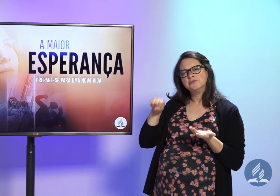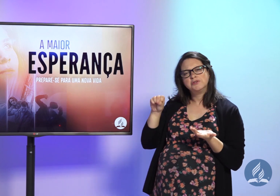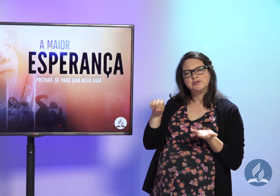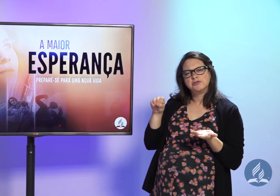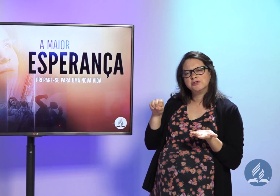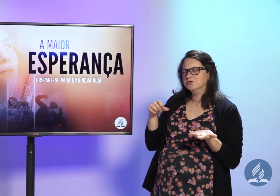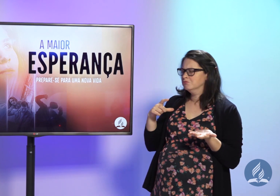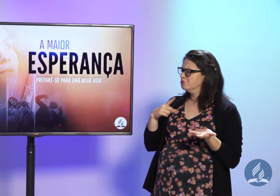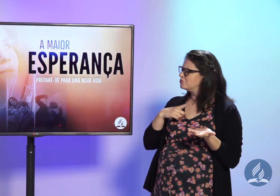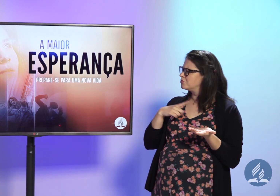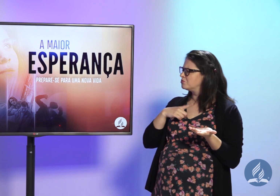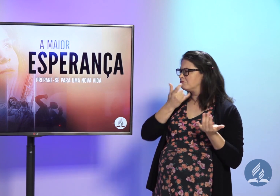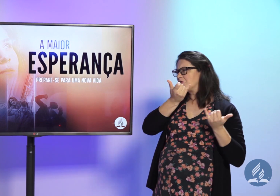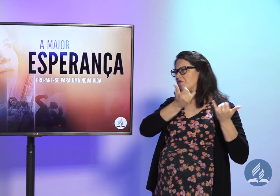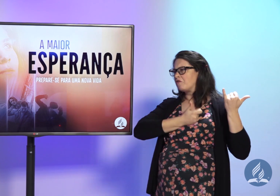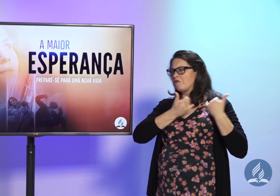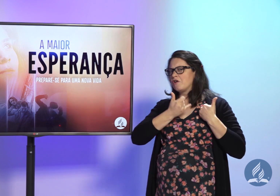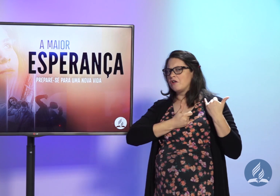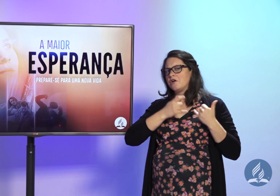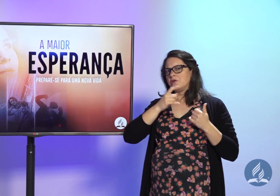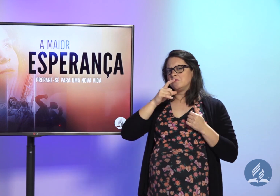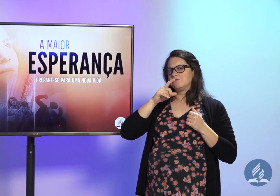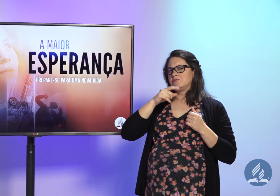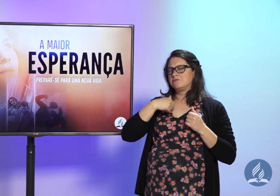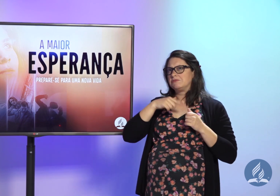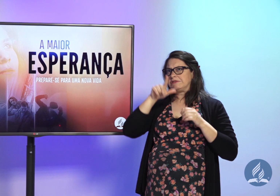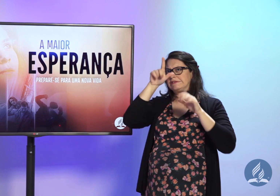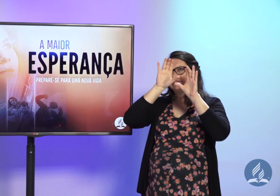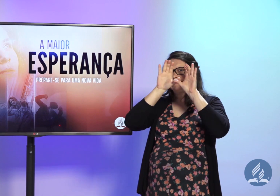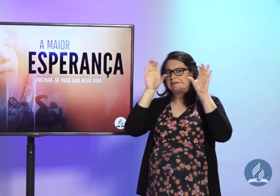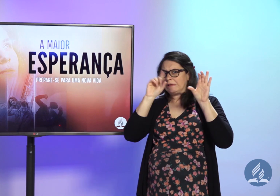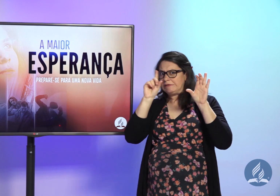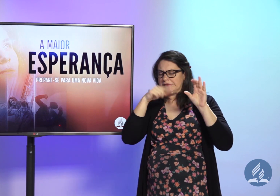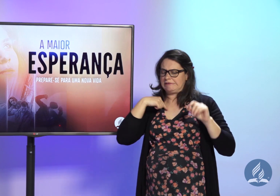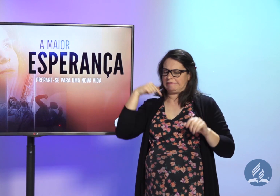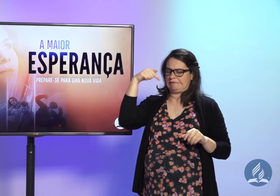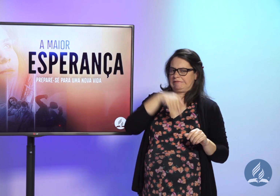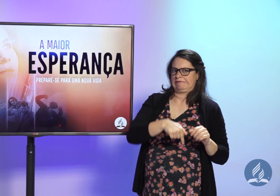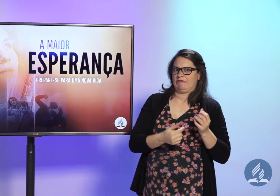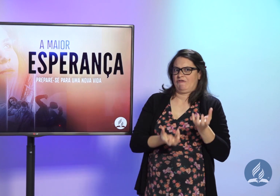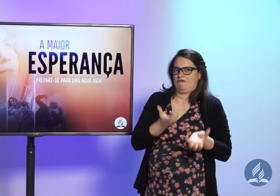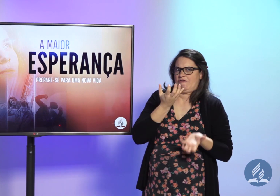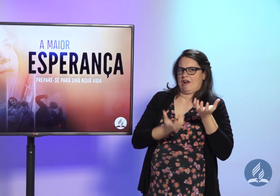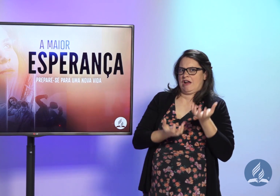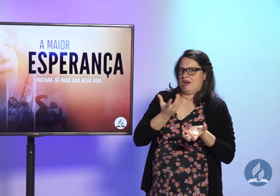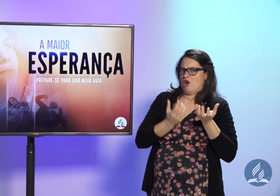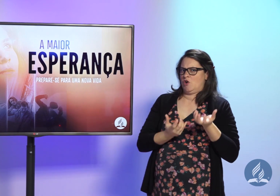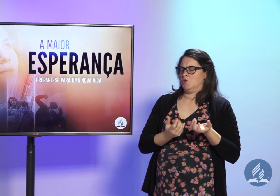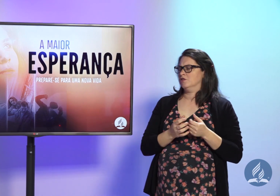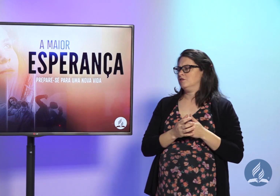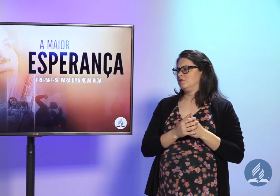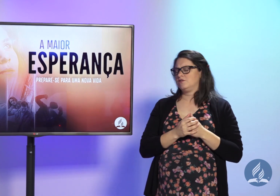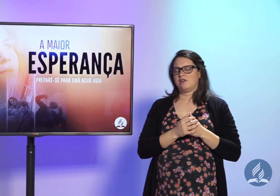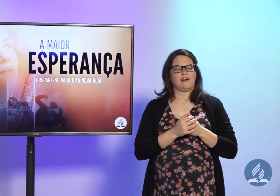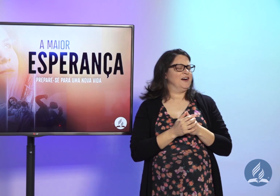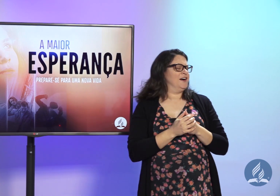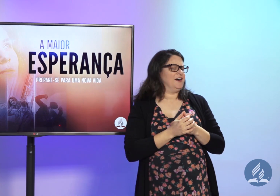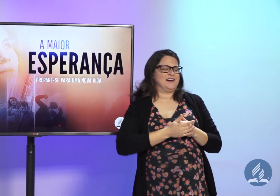inferno, aonde as pessoas iriam queimar com o diabo. E essa pessoa então respondeu que sim, porque foi o que ele aprendeu, que a mãe